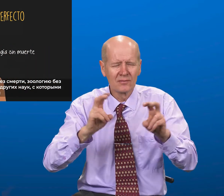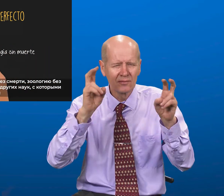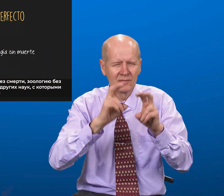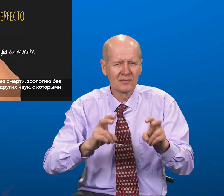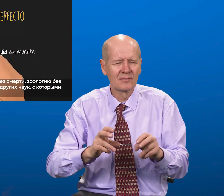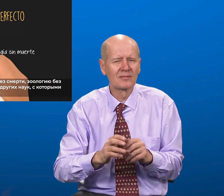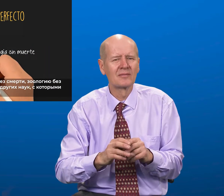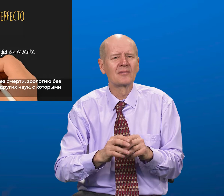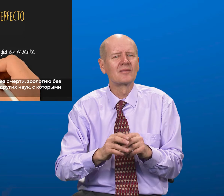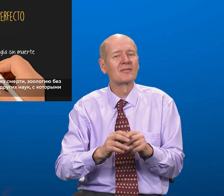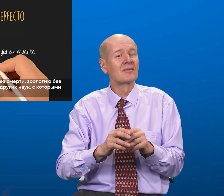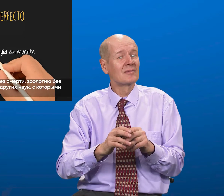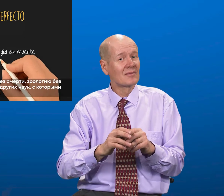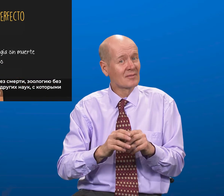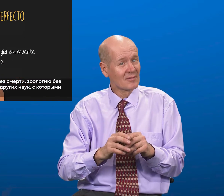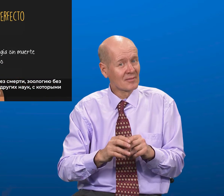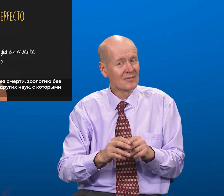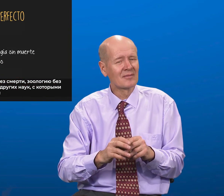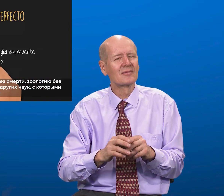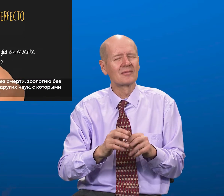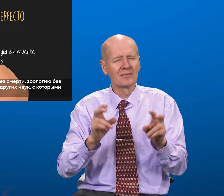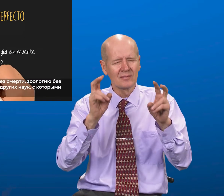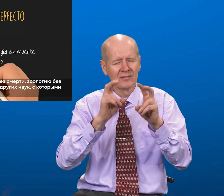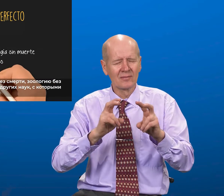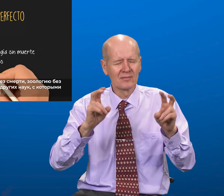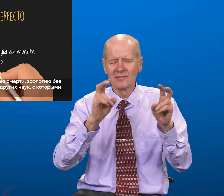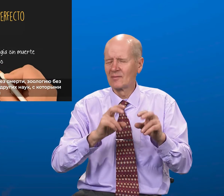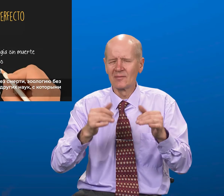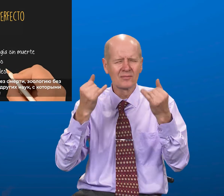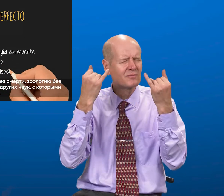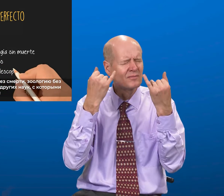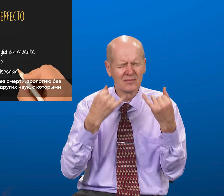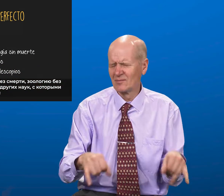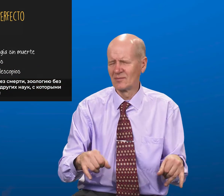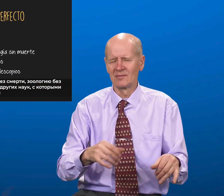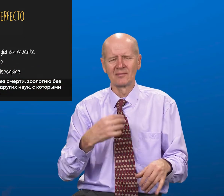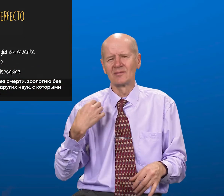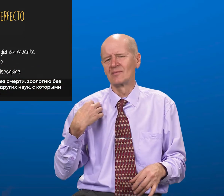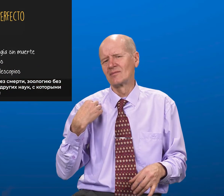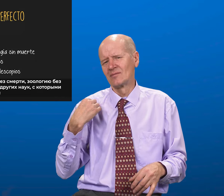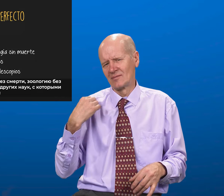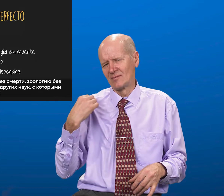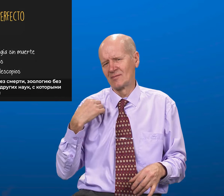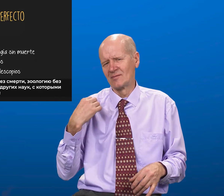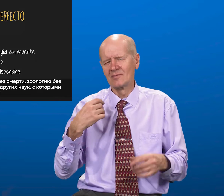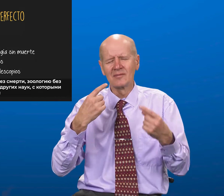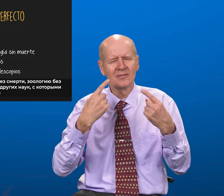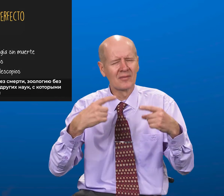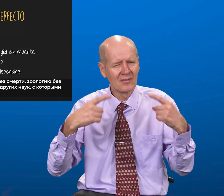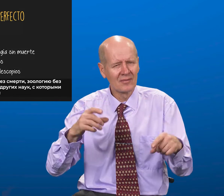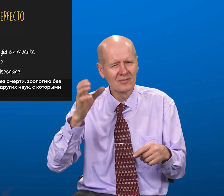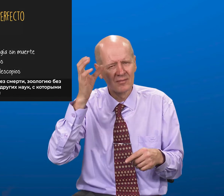биологию без смерти, зоологию без риска, астрономию без телескопов,